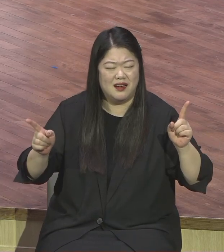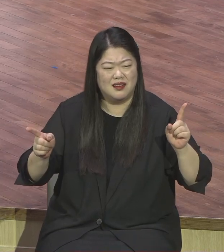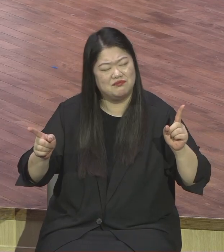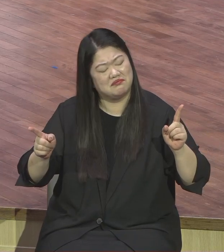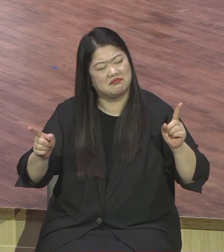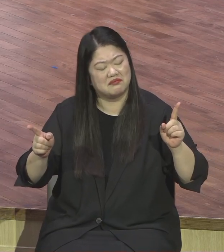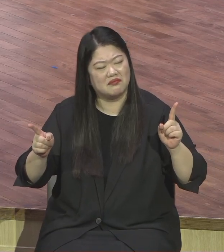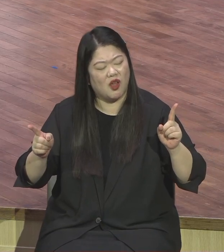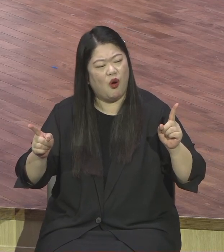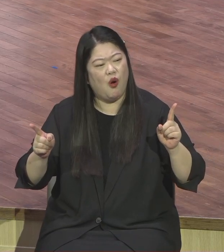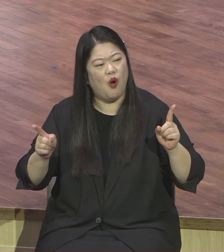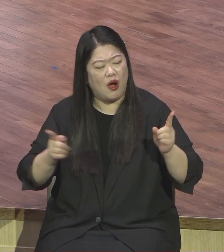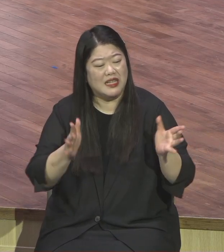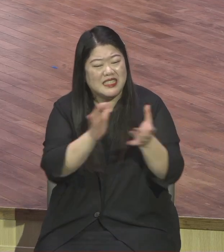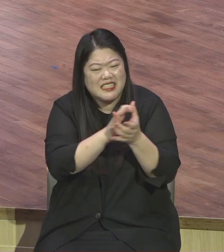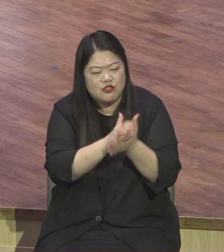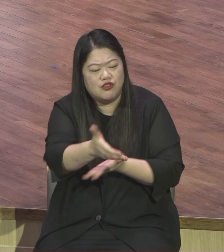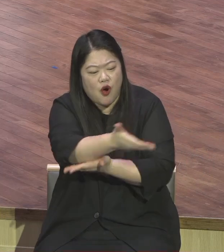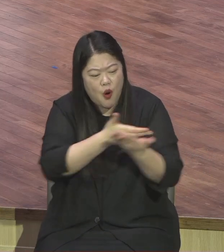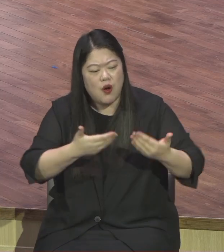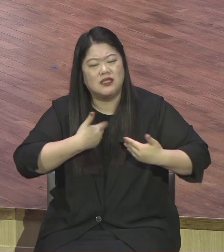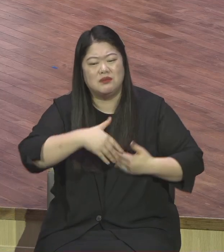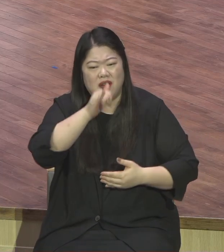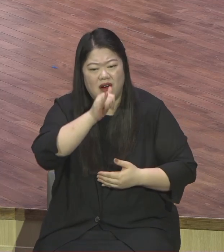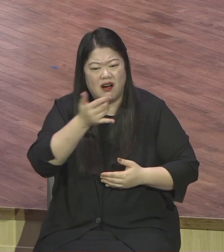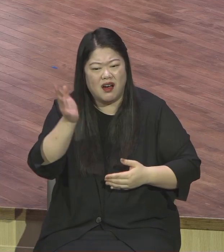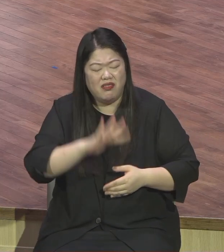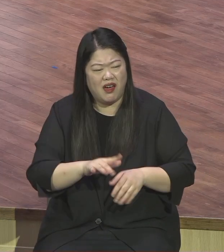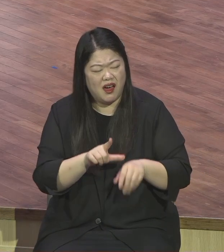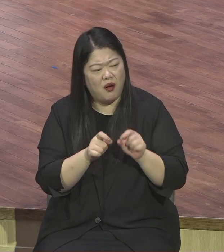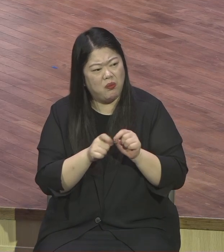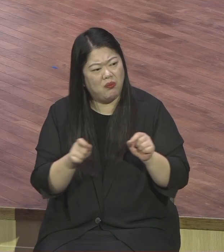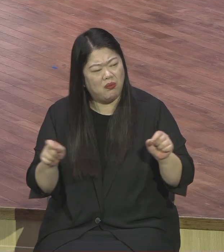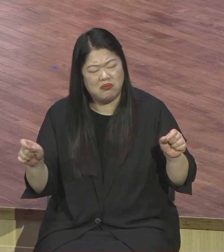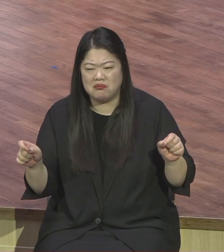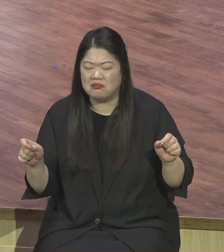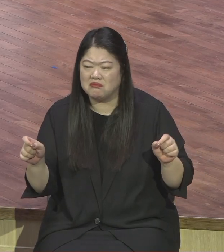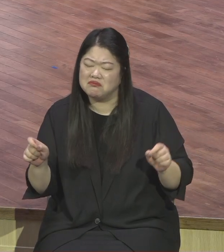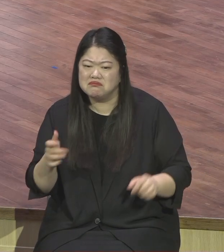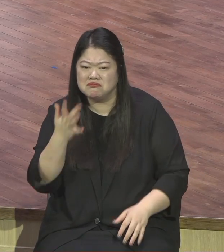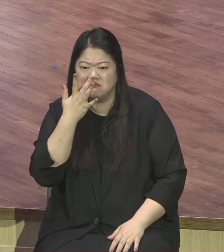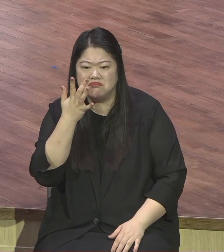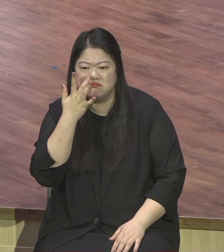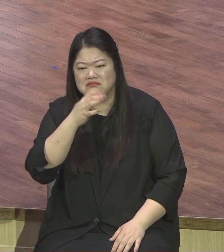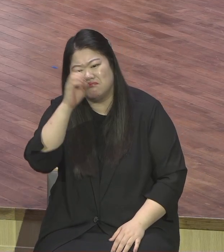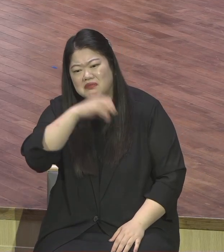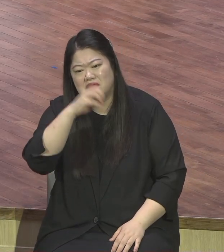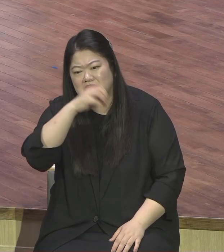그래가지고 밤새도록 술 마시고 춤춘 재미있었는데 지금은 해보세요. 재미있는가? 하나도 재미없어.